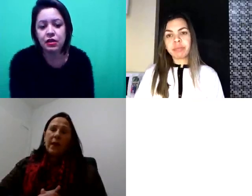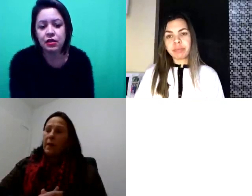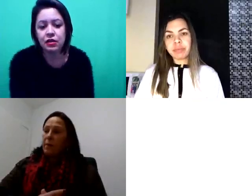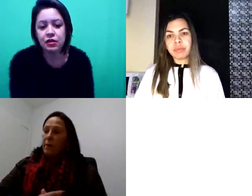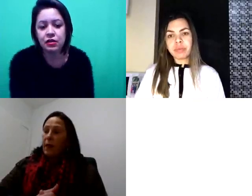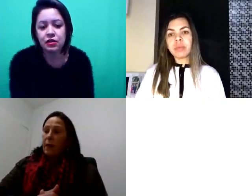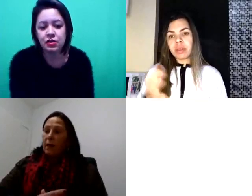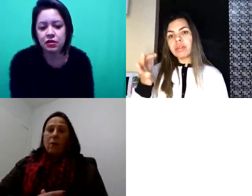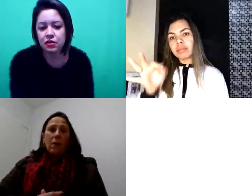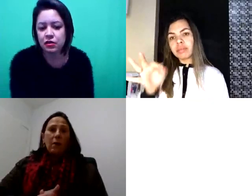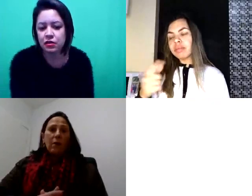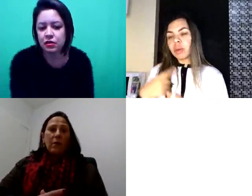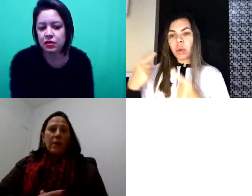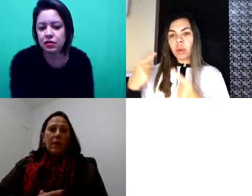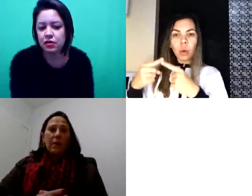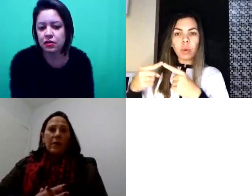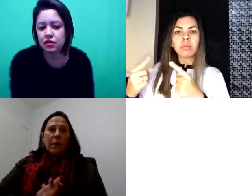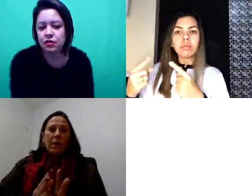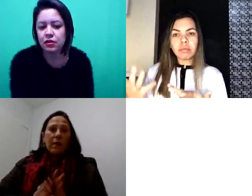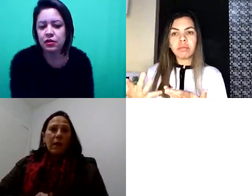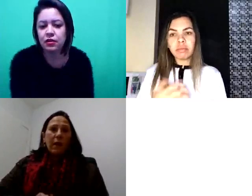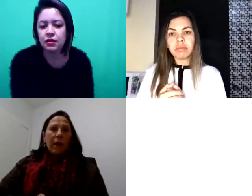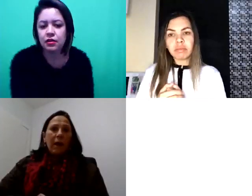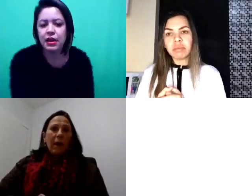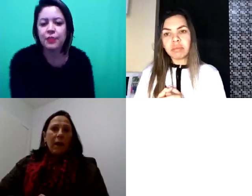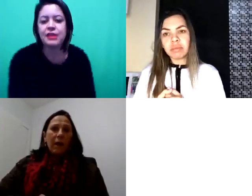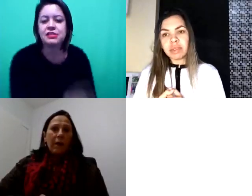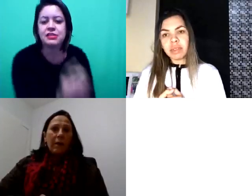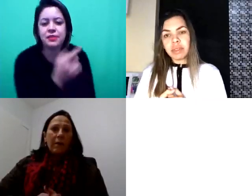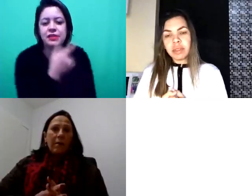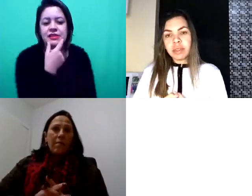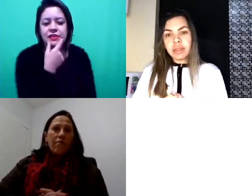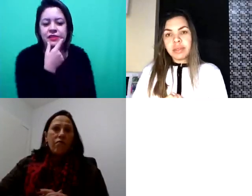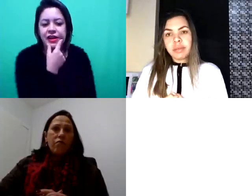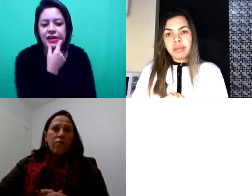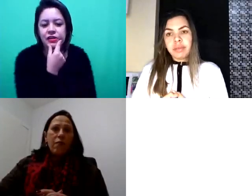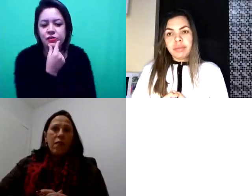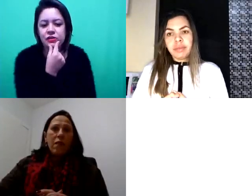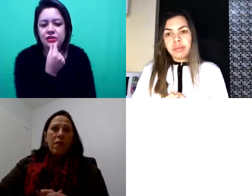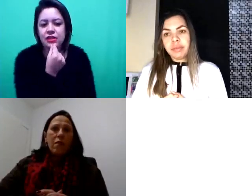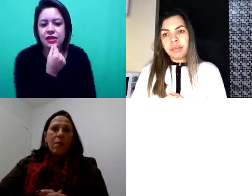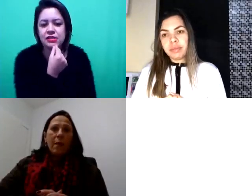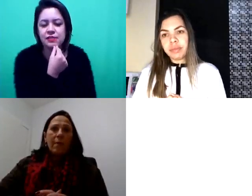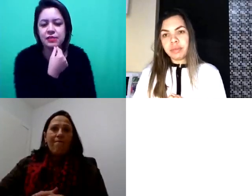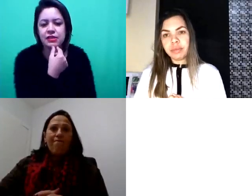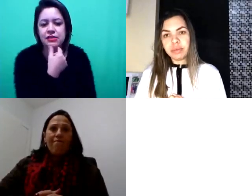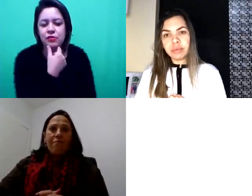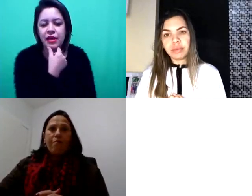Sueli. Concordo com você. Então, assim, É porque as disciplinas, na verdade, Luana, as disciplinas, o prazo da